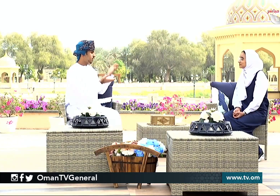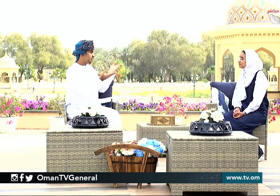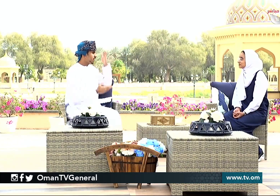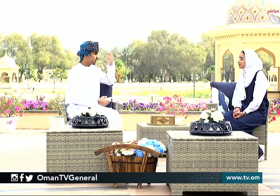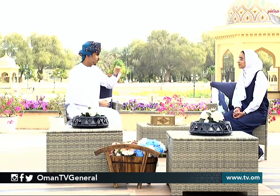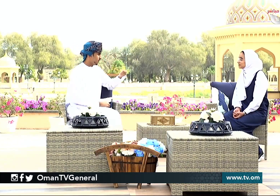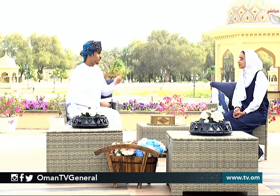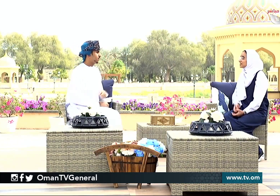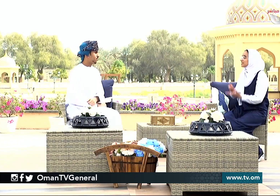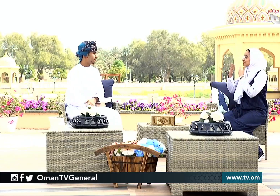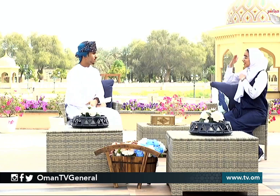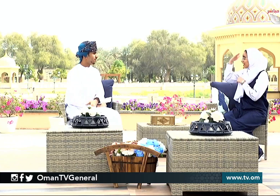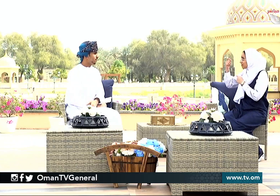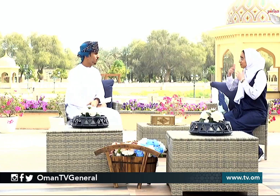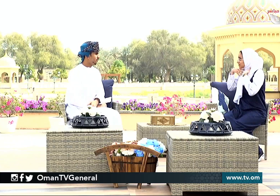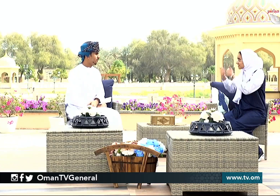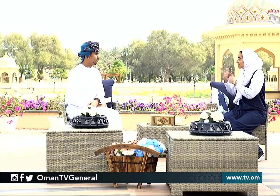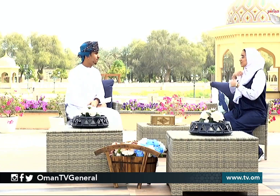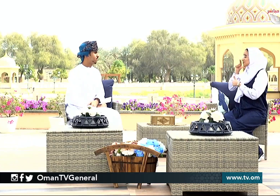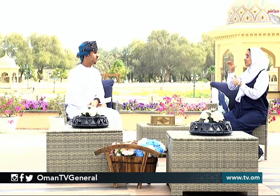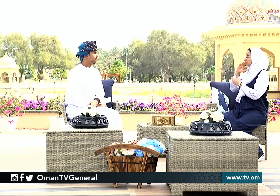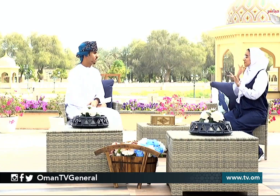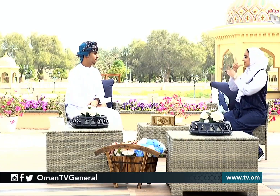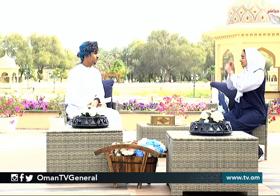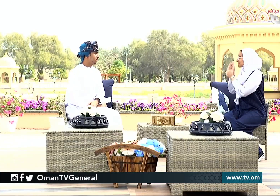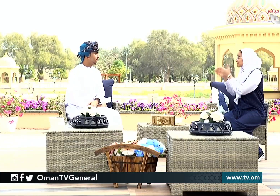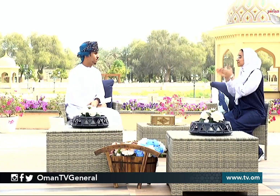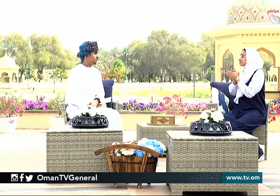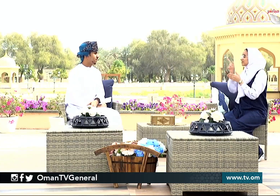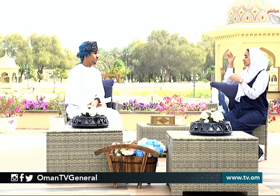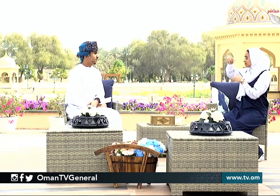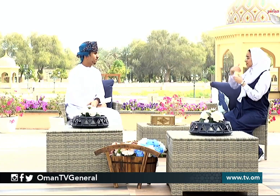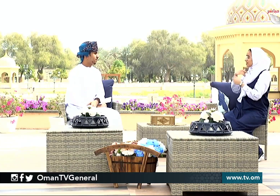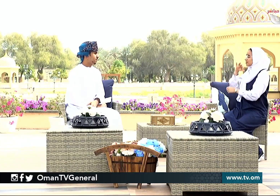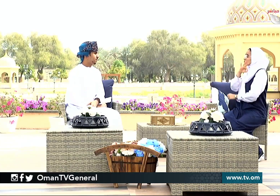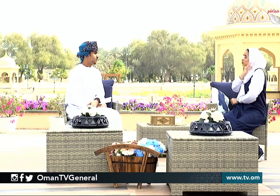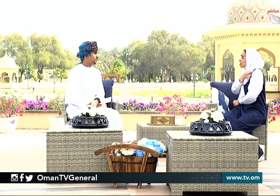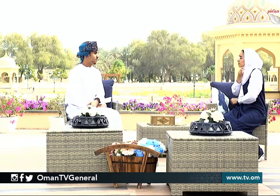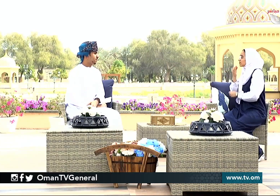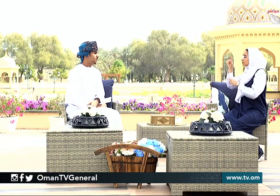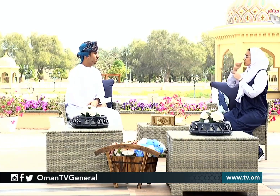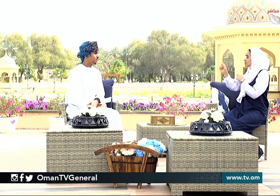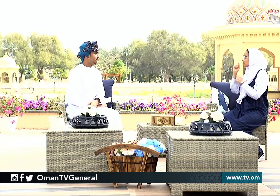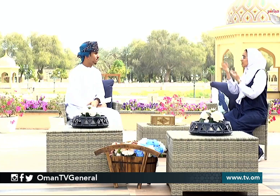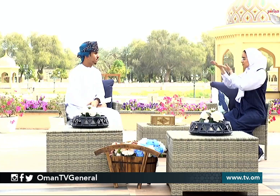البريكيه, اهلا وسهلا بك. وعليكم السلام ورحمه الله وبركاته اخي المؤيد. أنا سعيدة جدا في خوض